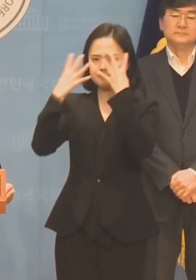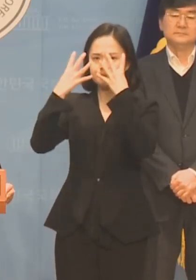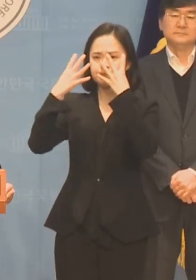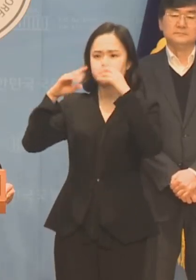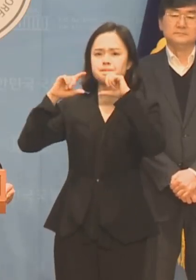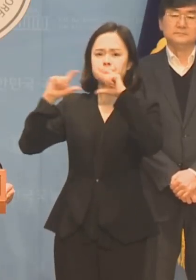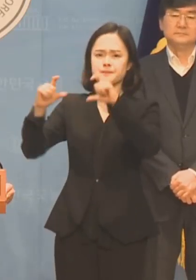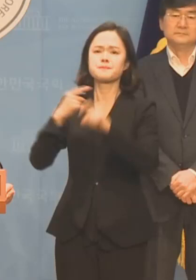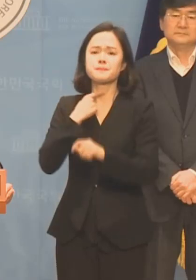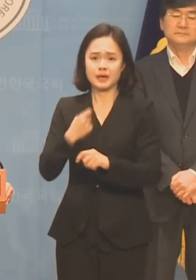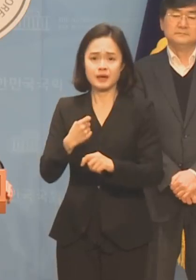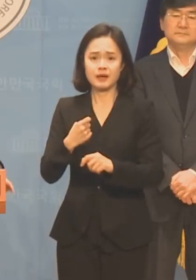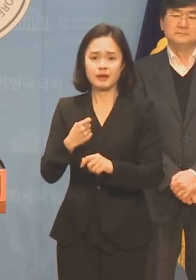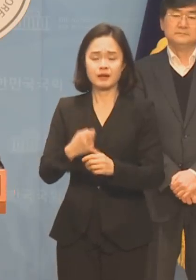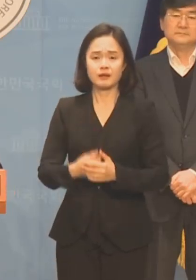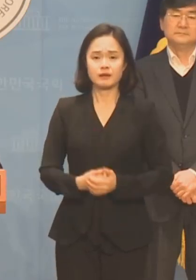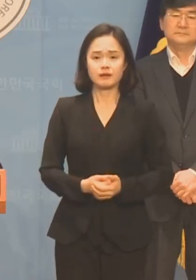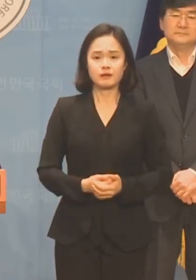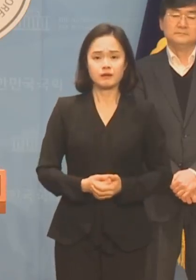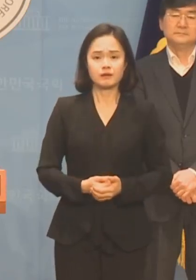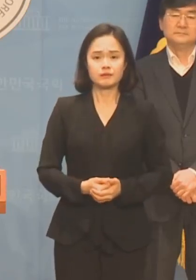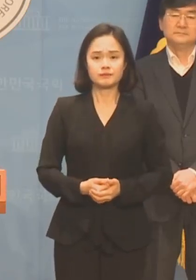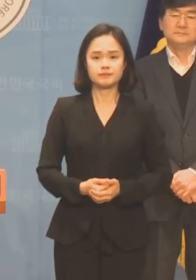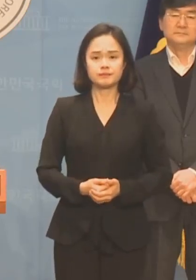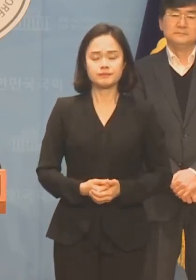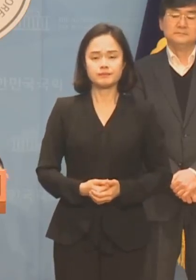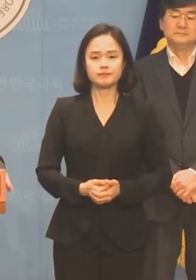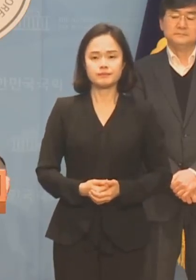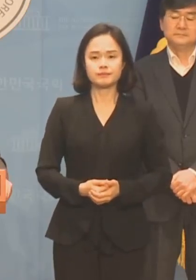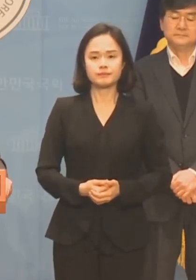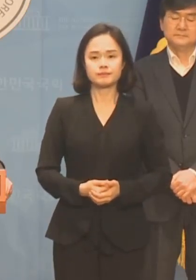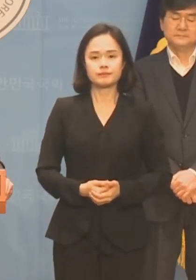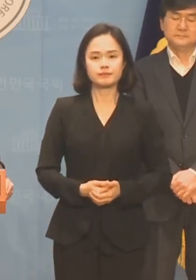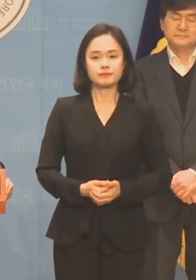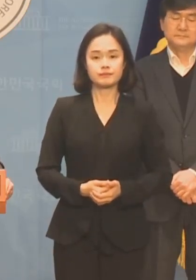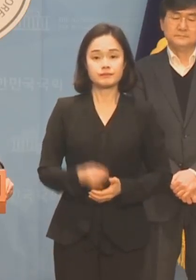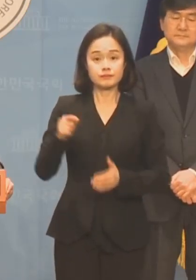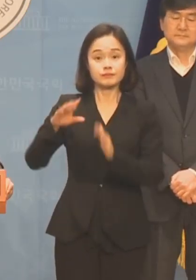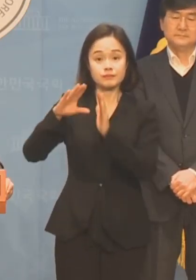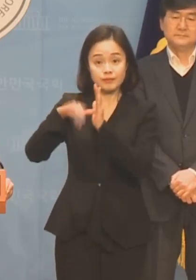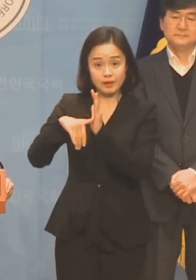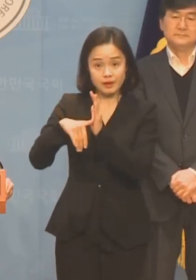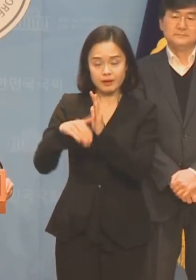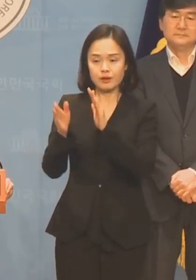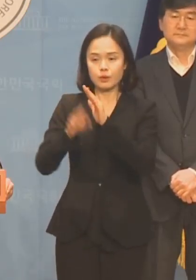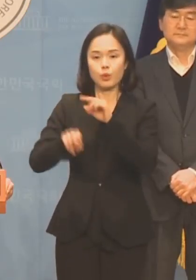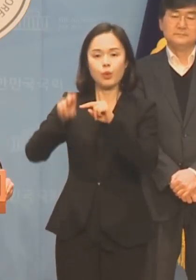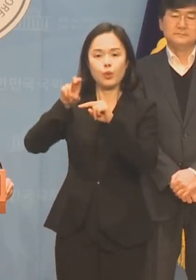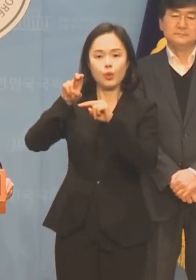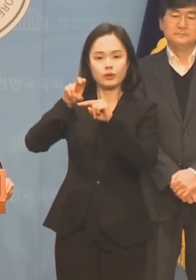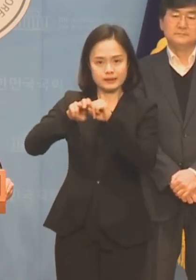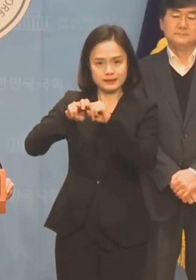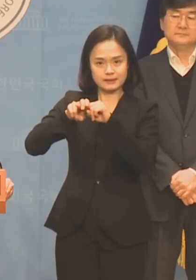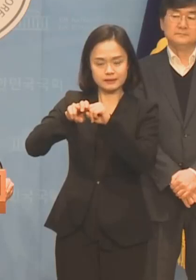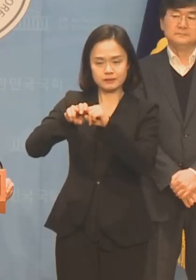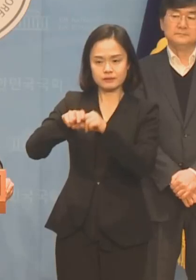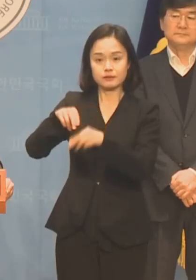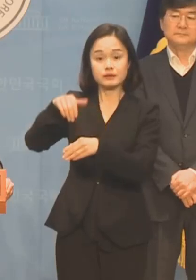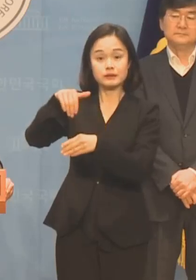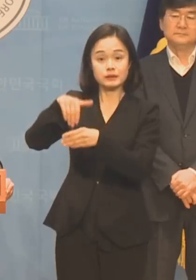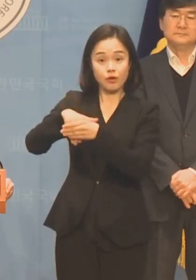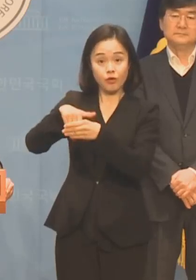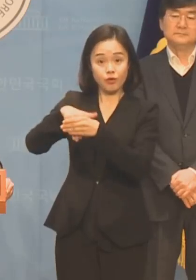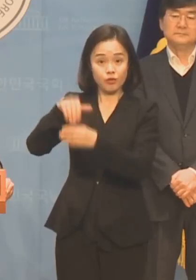확정됐습니다. 그렇게 되면 피선거권이 제한되기 때문에 공직선거법상